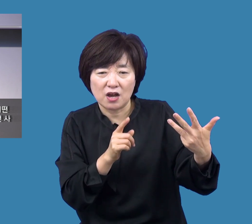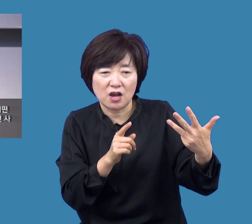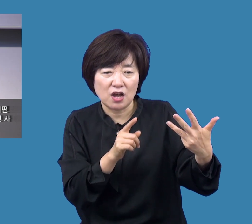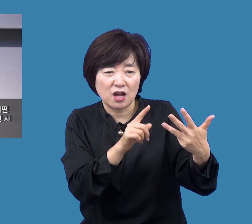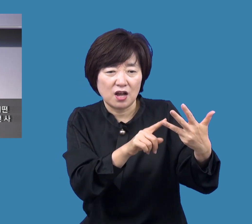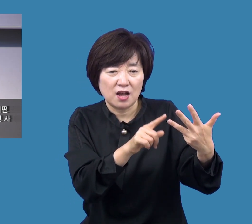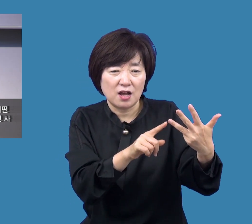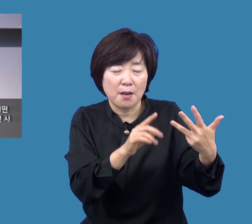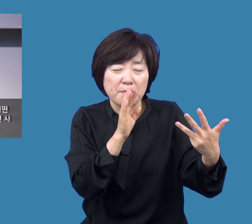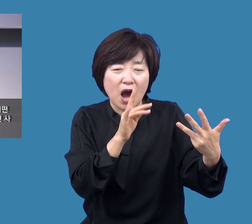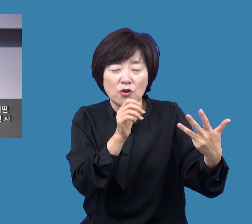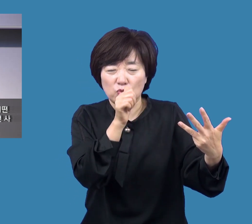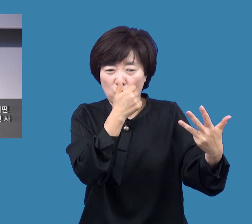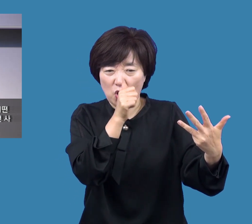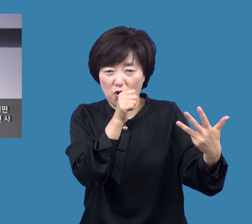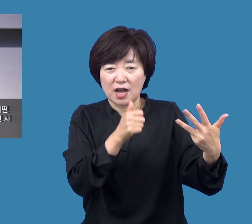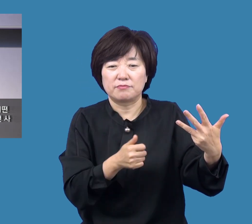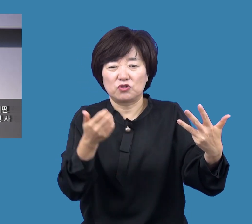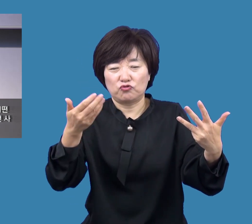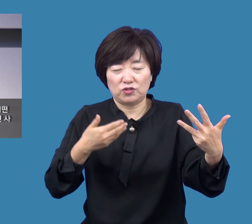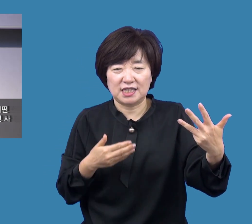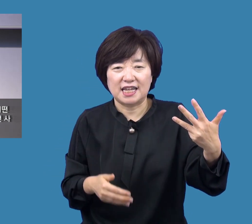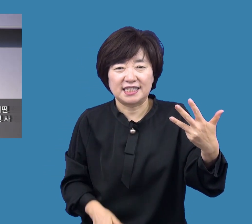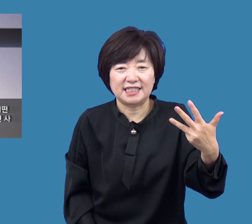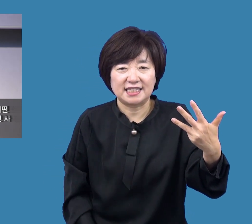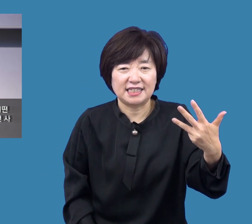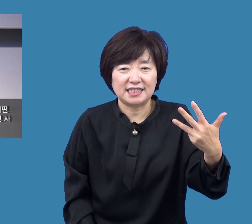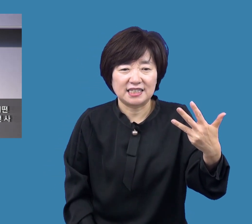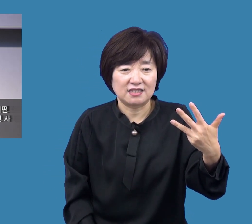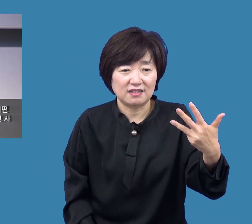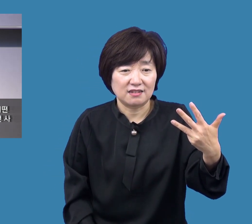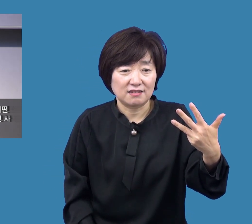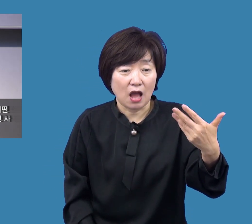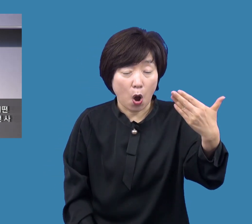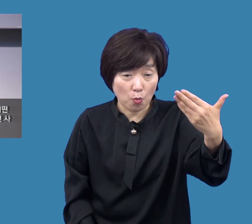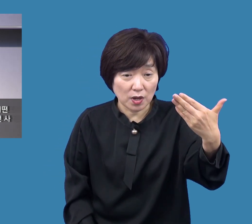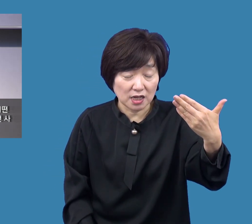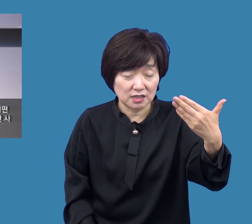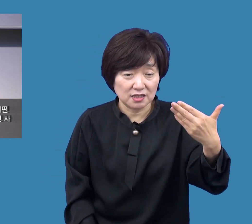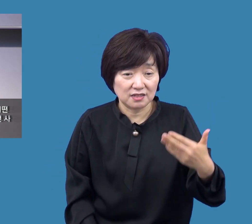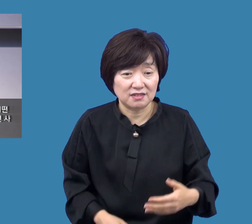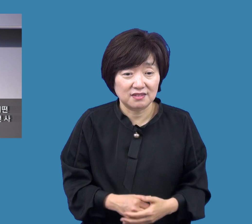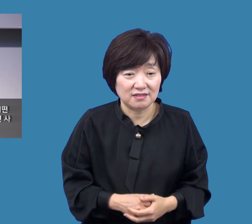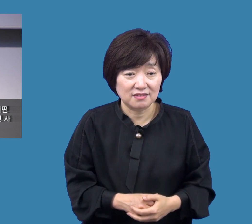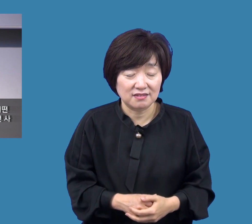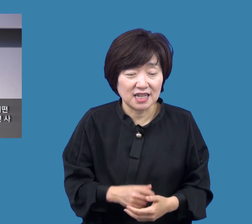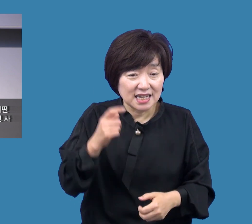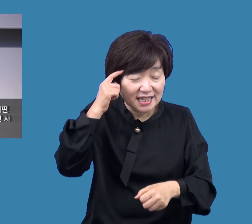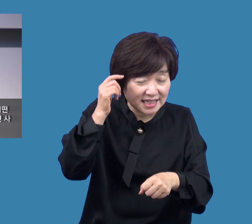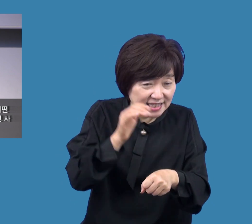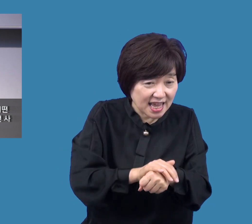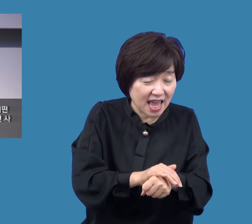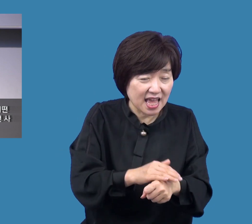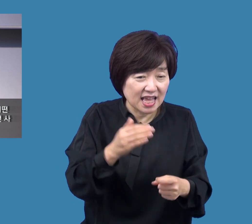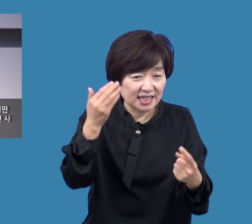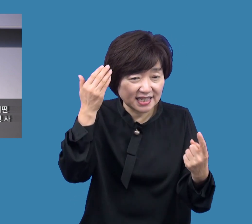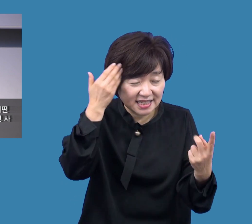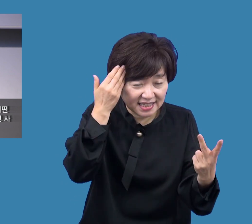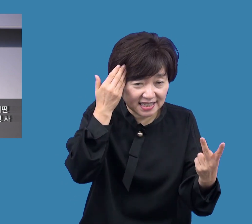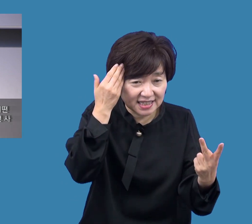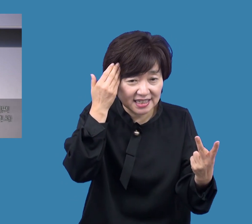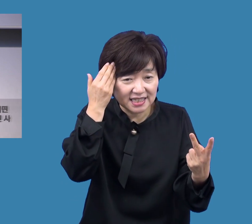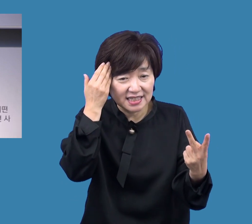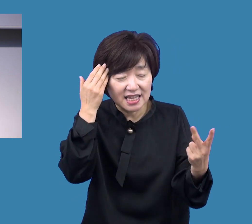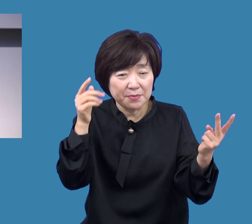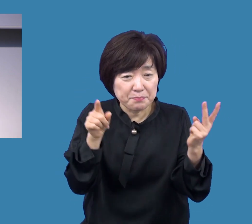어떤 사람에게는 방언을 통역함을 주시나니. 여기서 9가지 신령한 은사를 얘기합니다. 지혜의 말씀의 은사, 지식의 말씀의 은사, 그